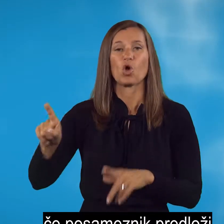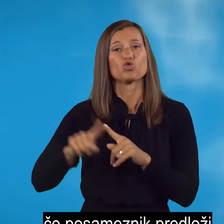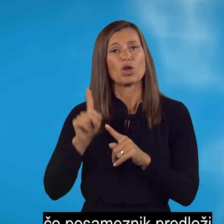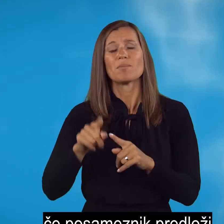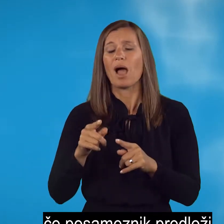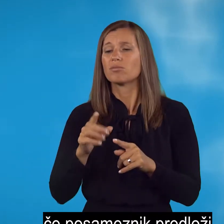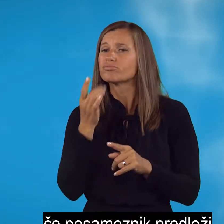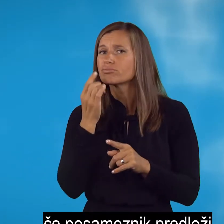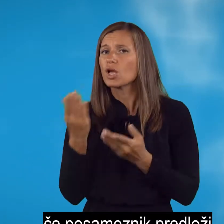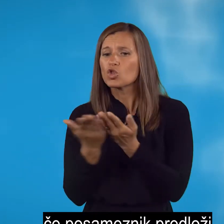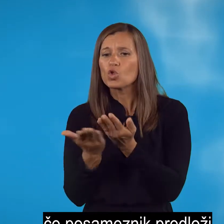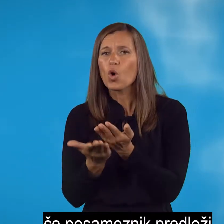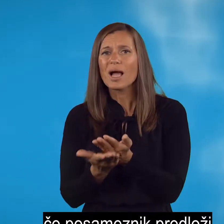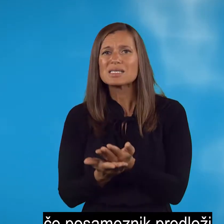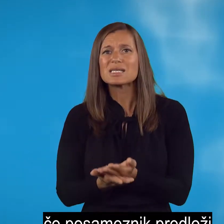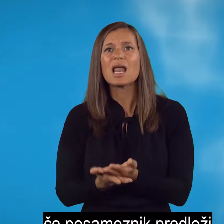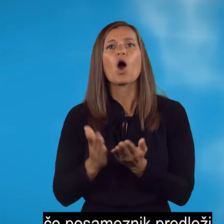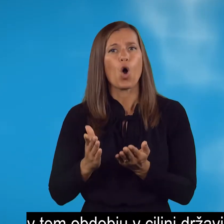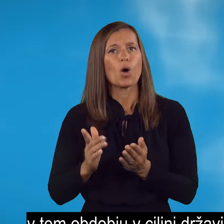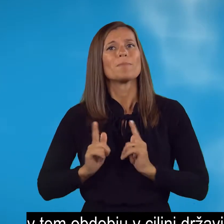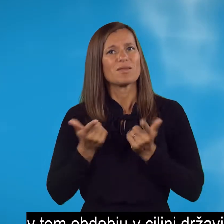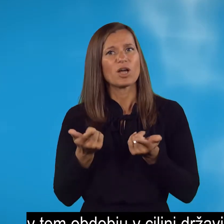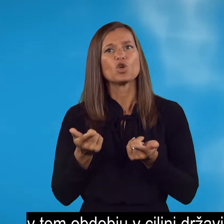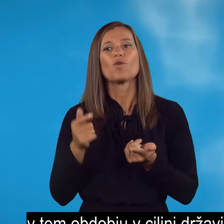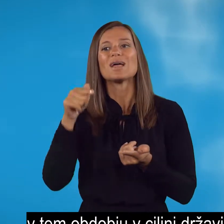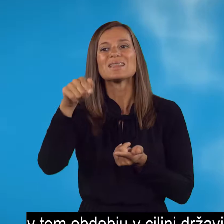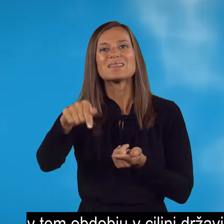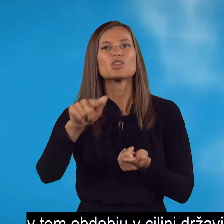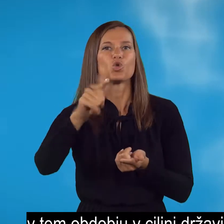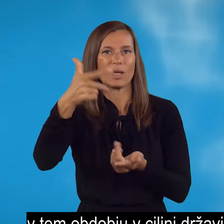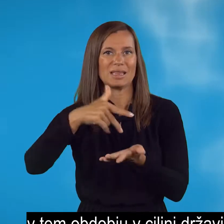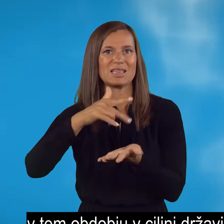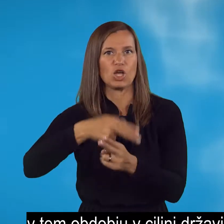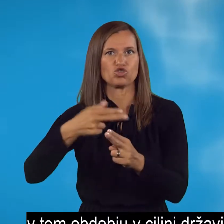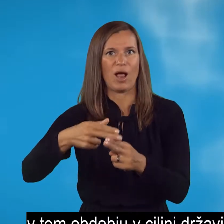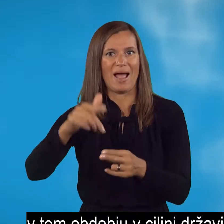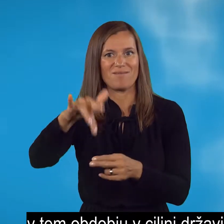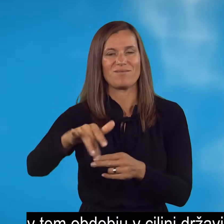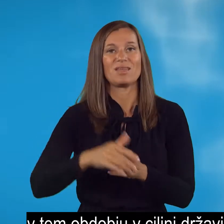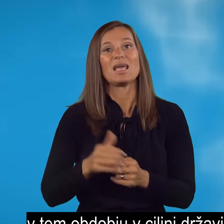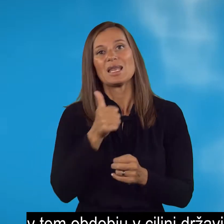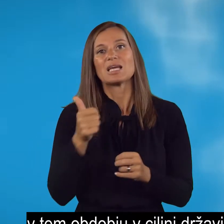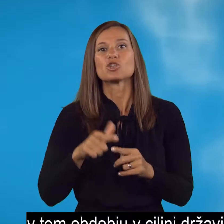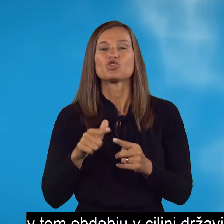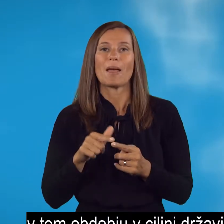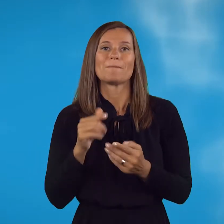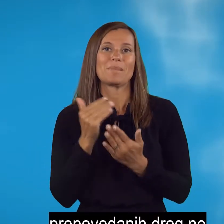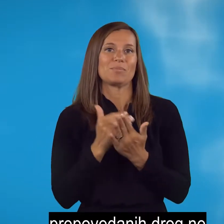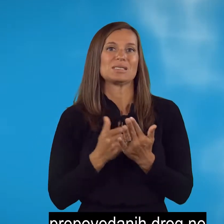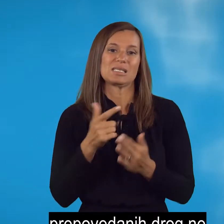predloži dokazila o dovoljenem bivanju v tem obdobju v ciljni državi, razen če predpisi s področja prepovedanih